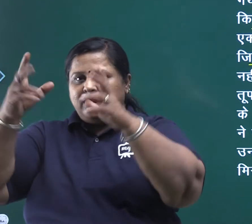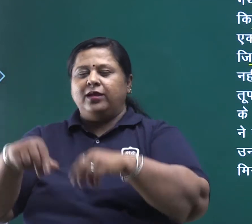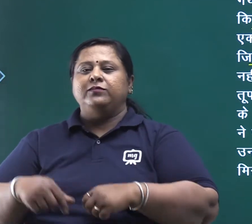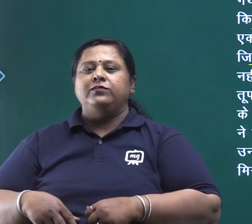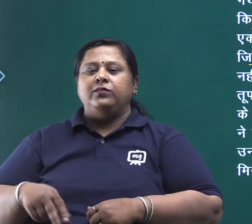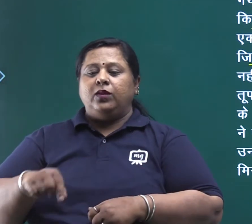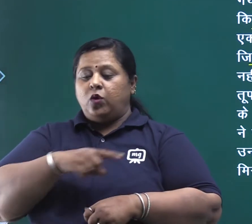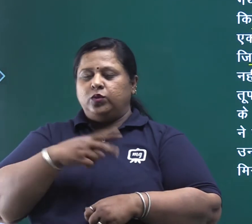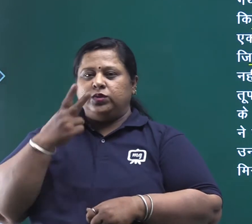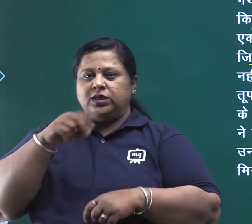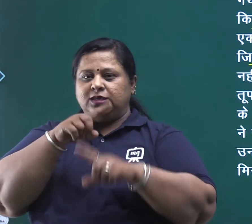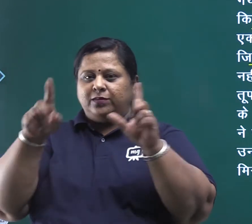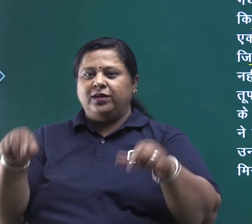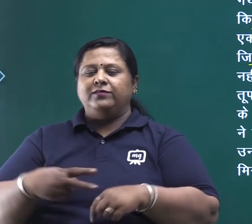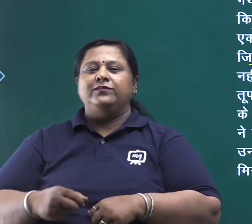और इस चित्र में